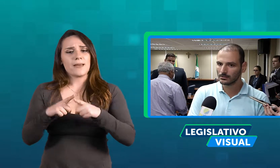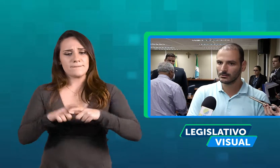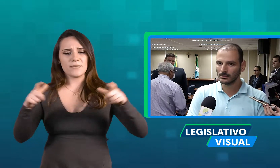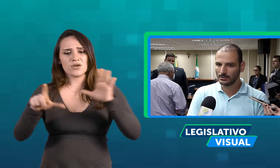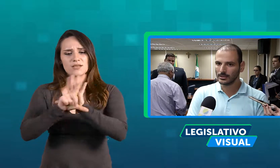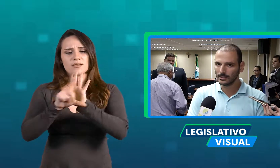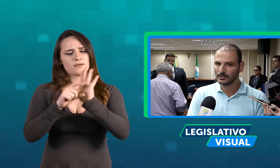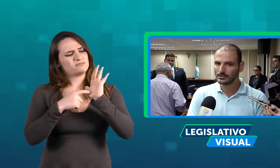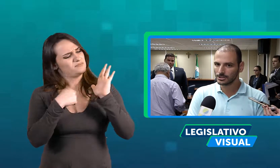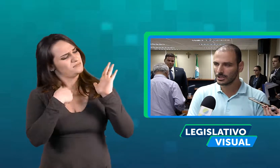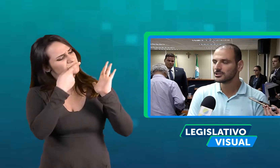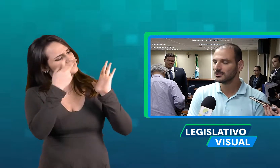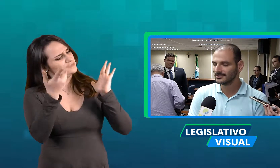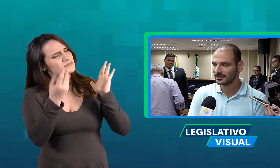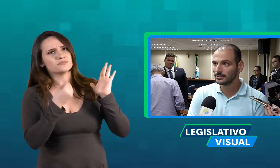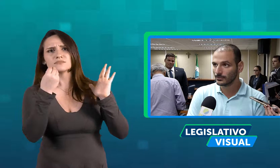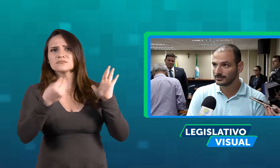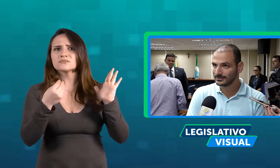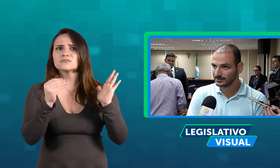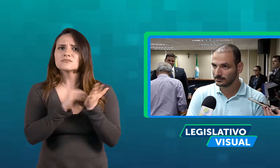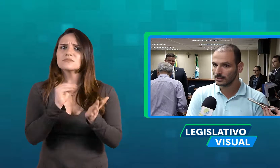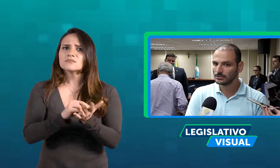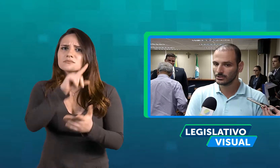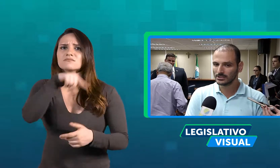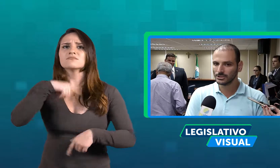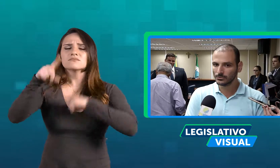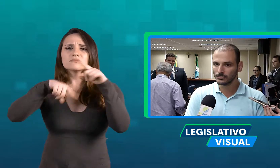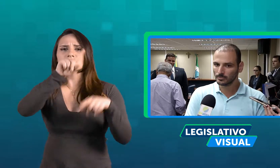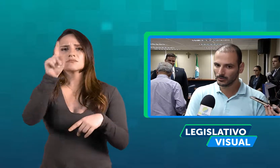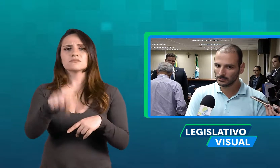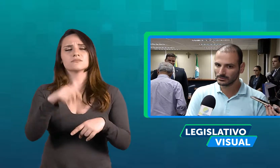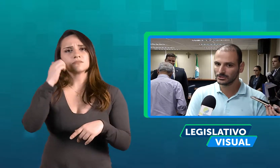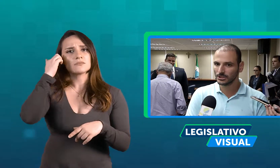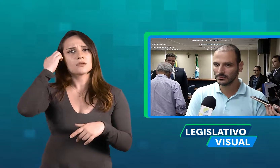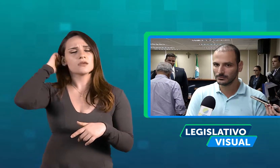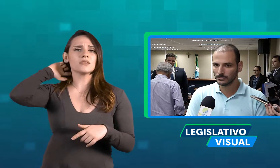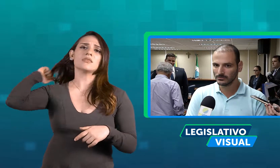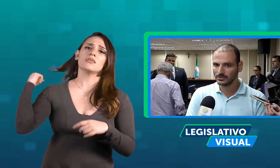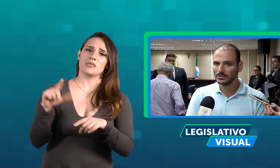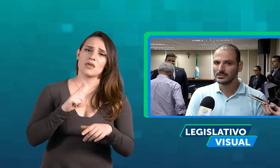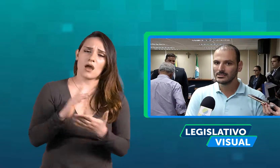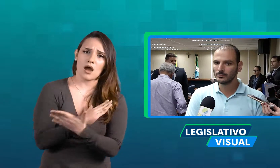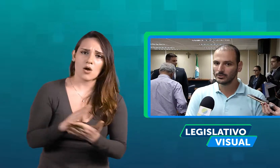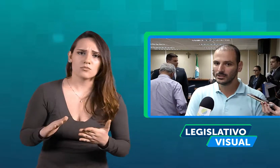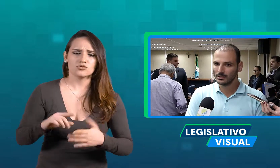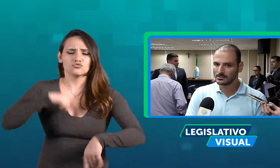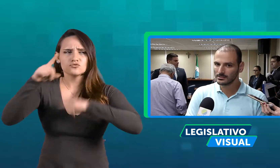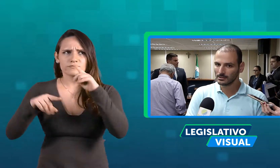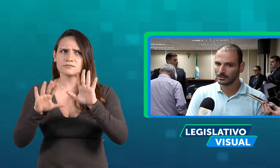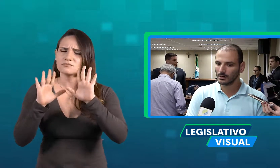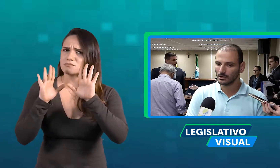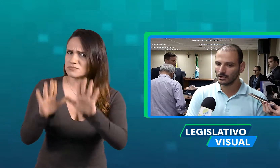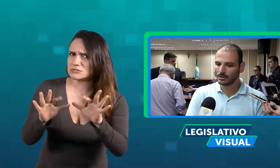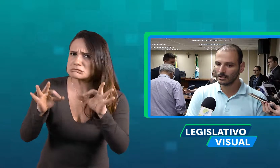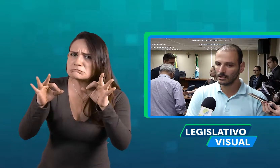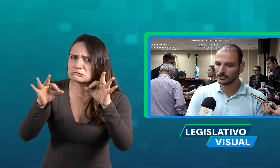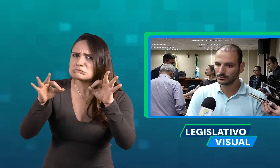maioria da lei, a gente acha que ela está adequada sim. Só que tinha alguns pontos que geravam dúvida se não poderia